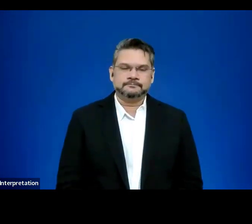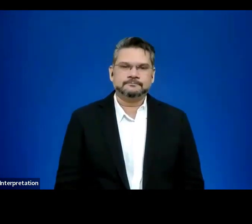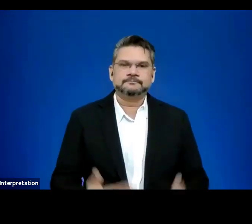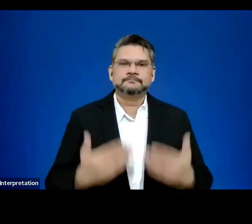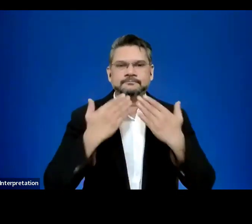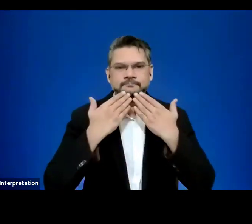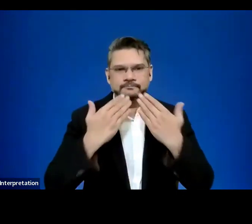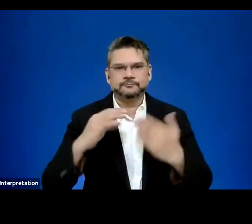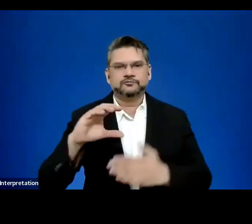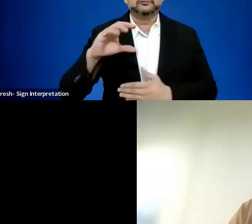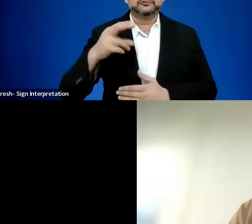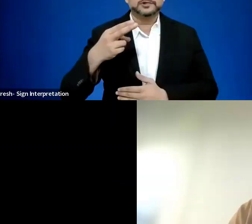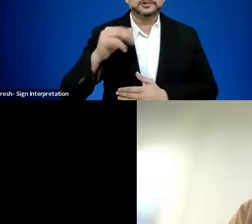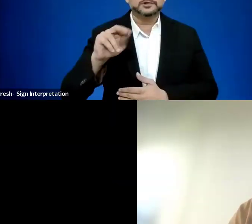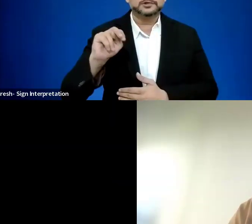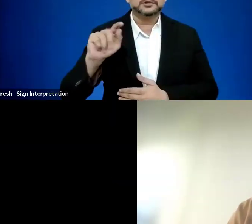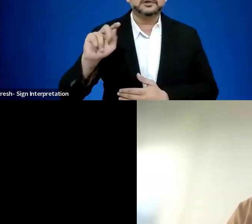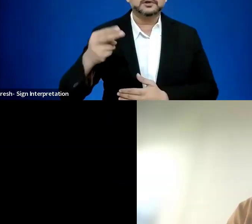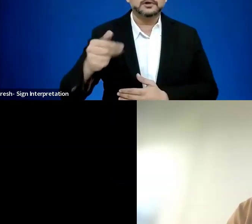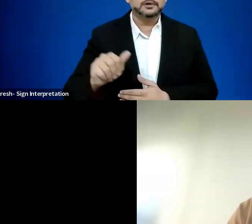士。